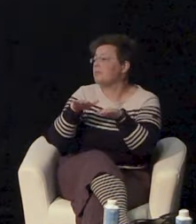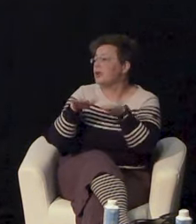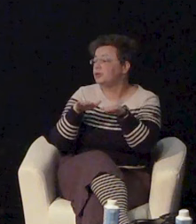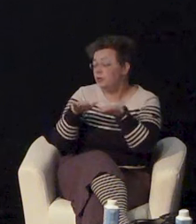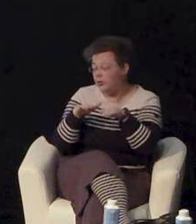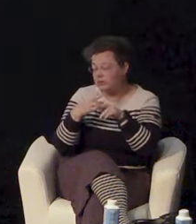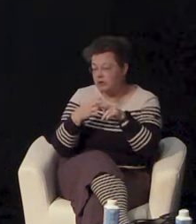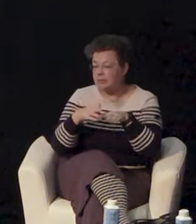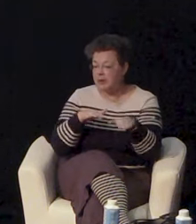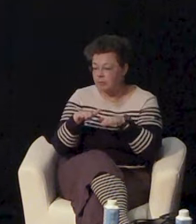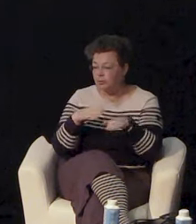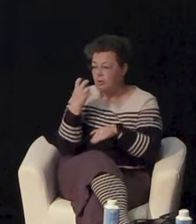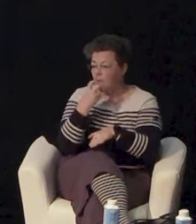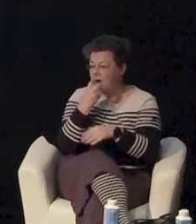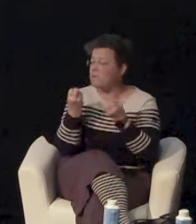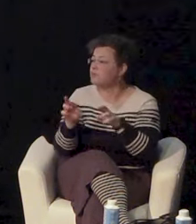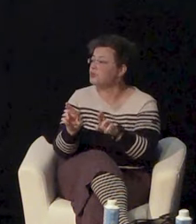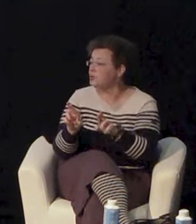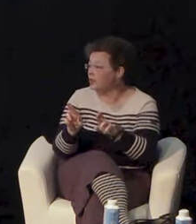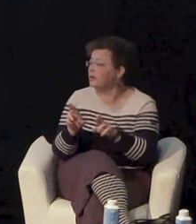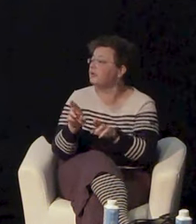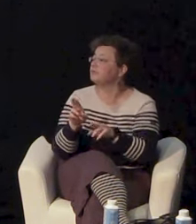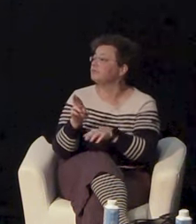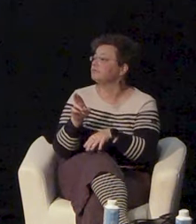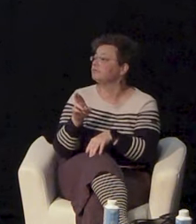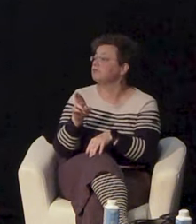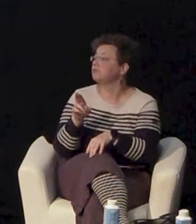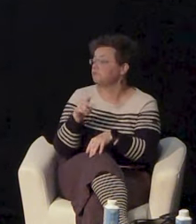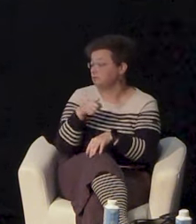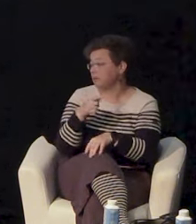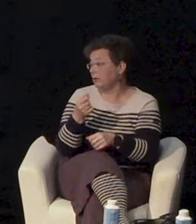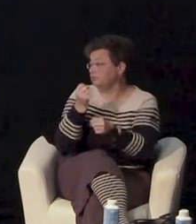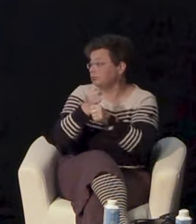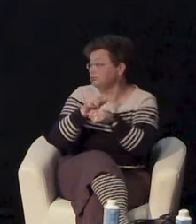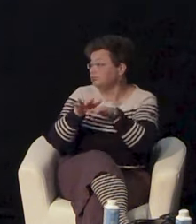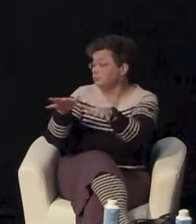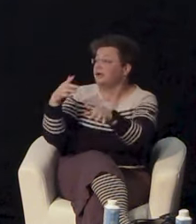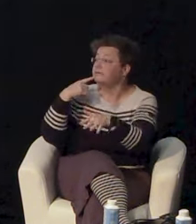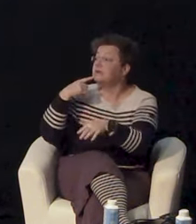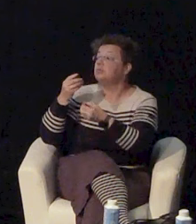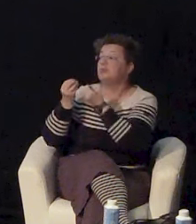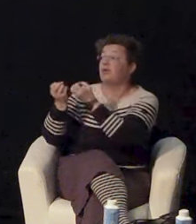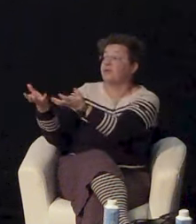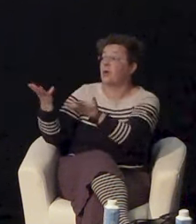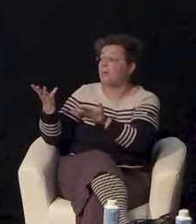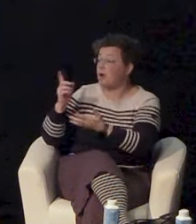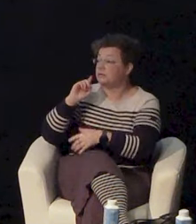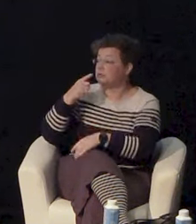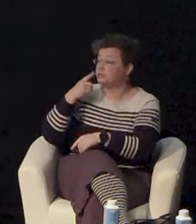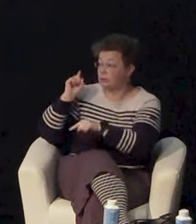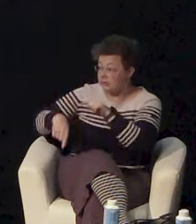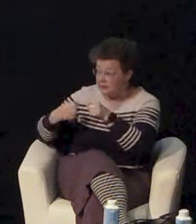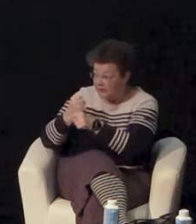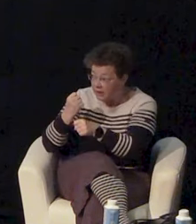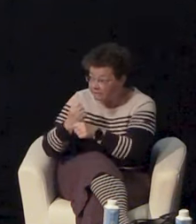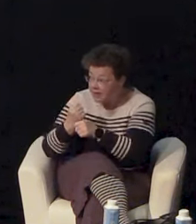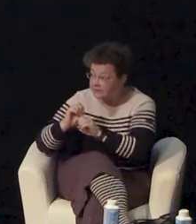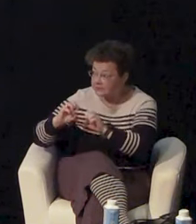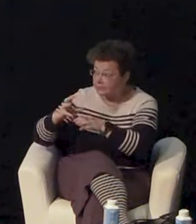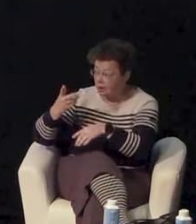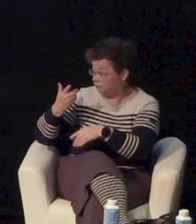normal et parler comme les entendants. C'était la méthode oraliste pure. Ça s'appelait comme ça à l'époque. Et en fait,